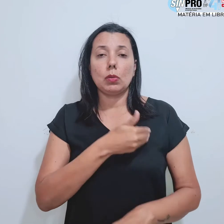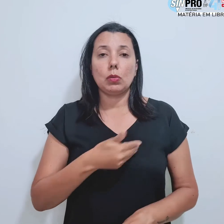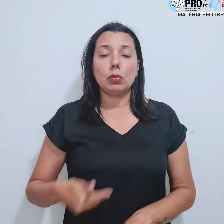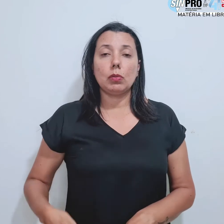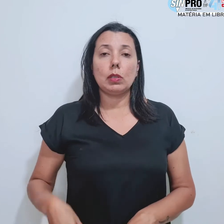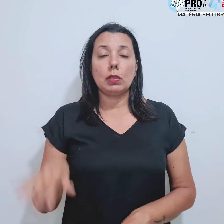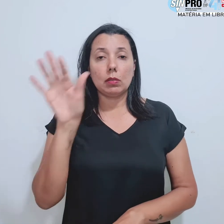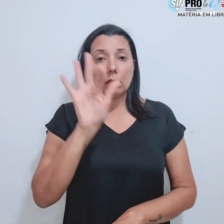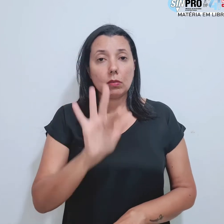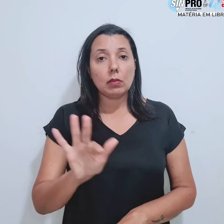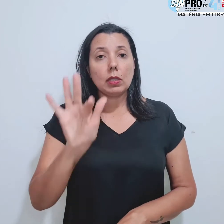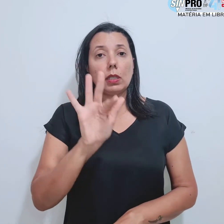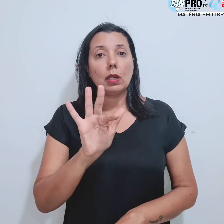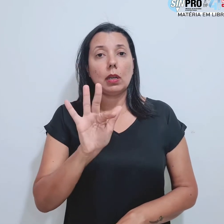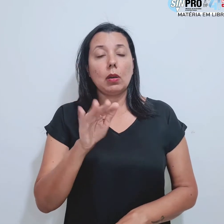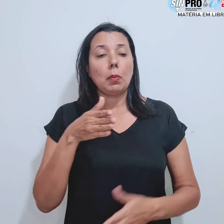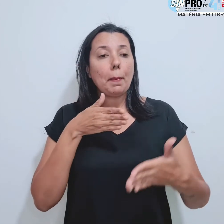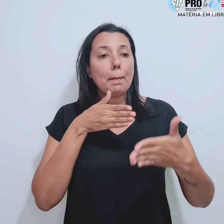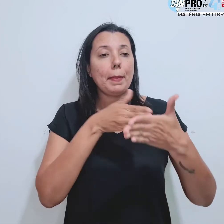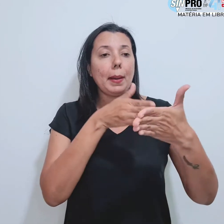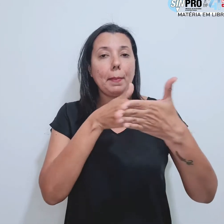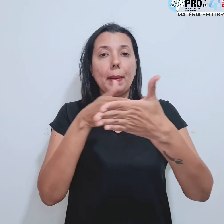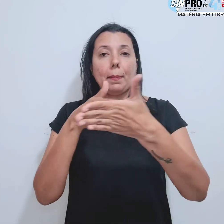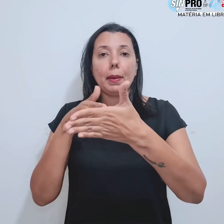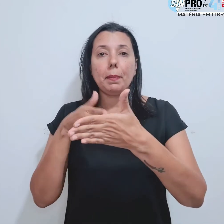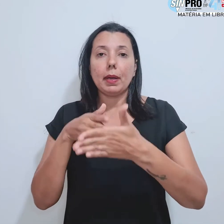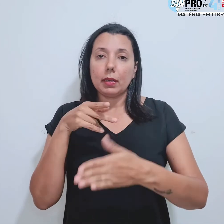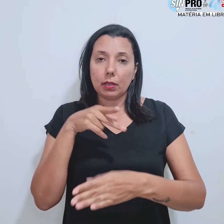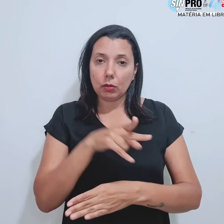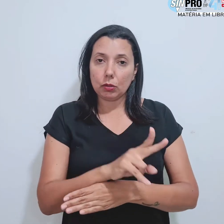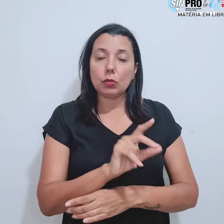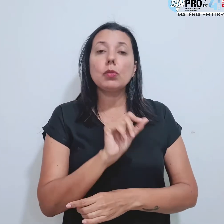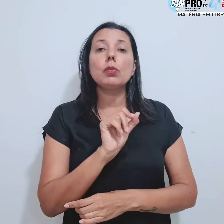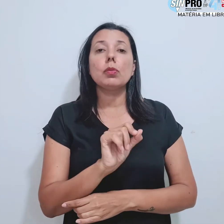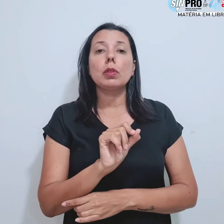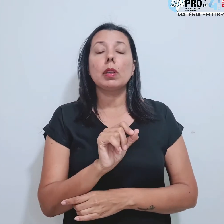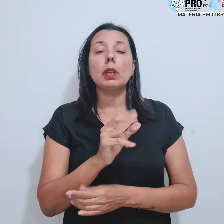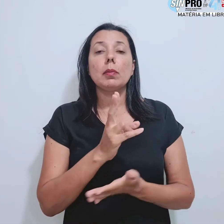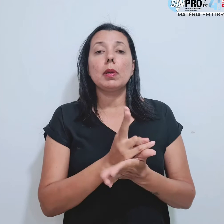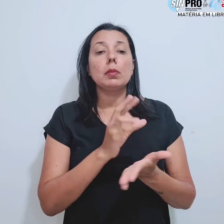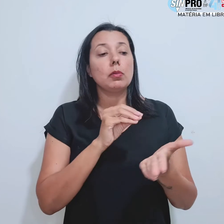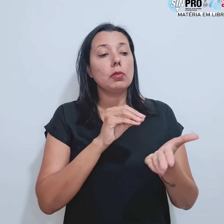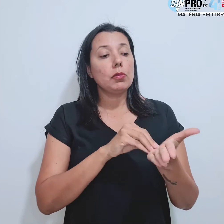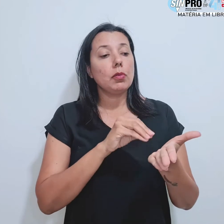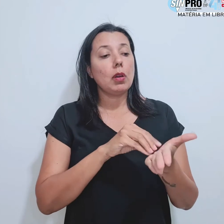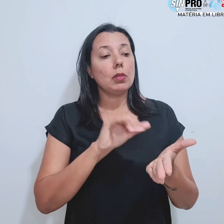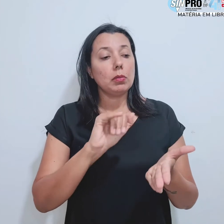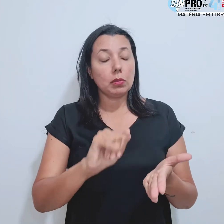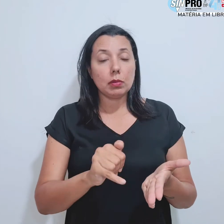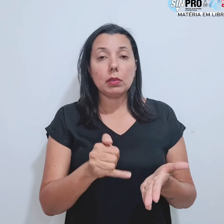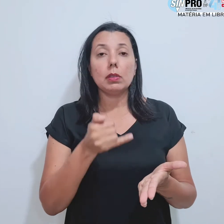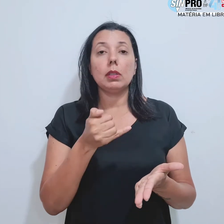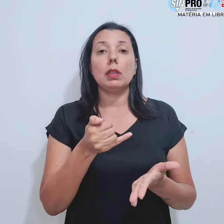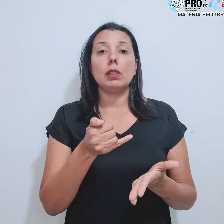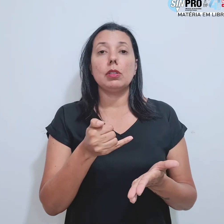governo federal uma barreira que a mantém diante da falta de oportunidade